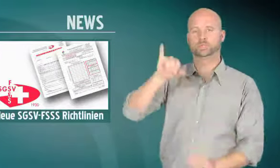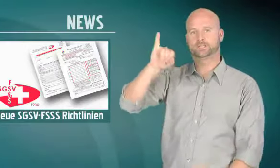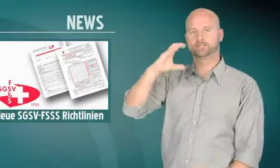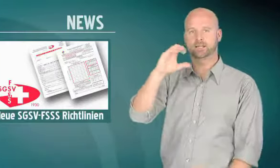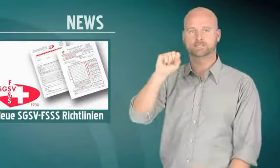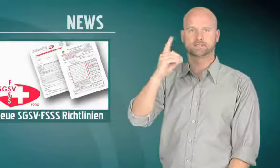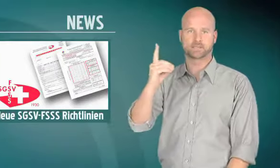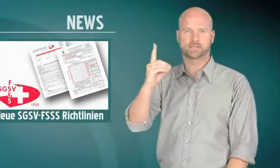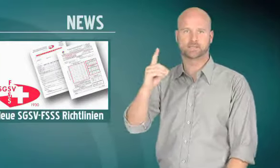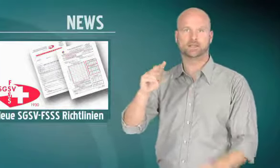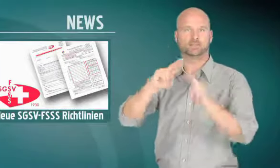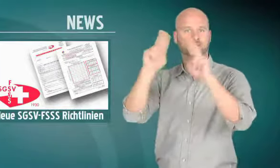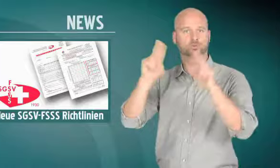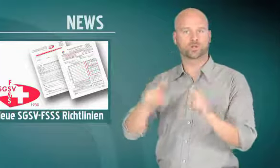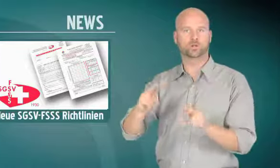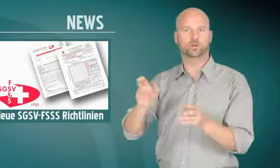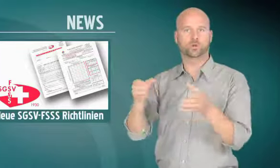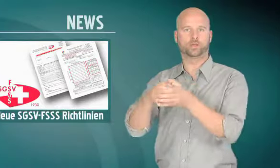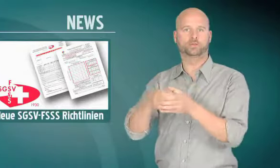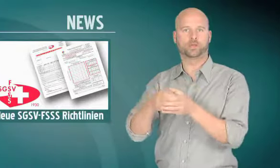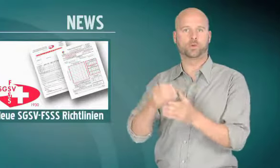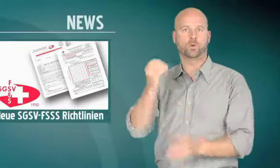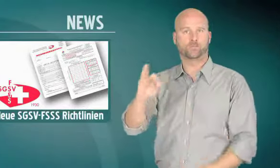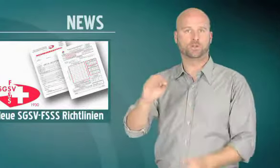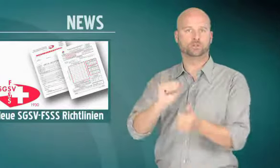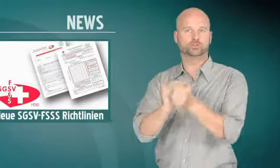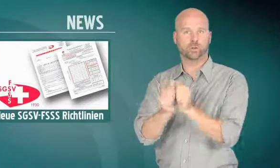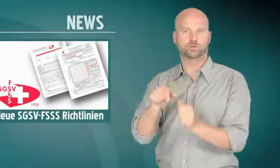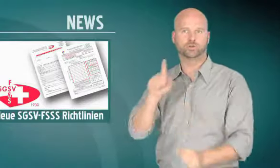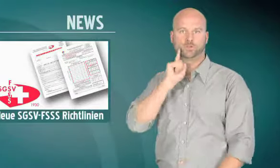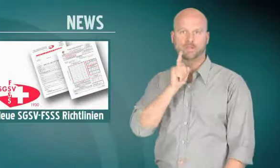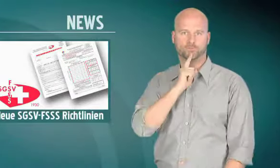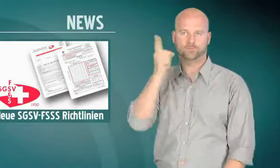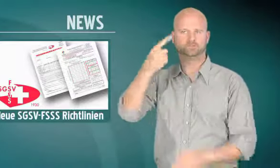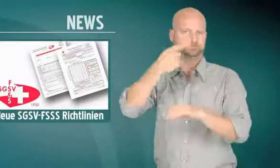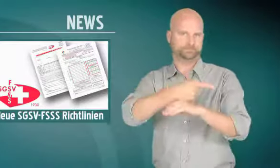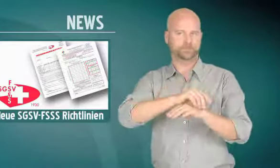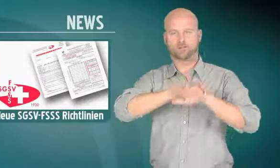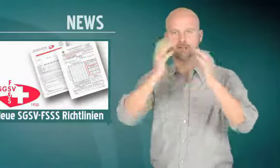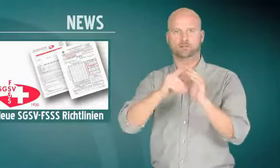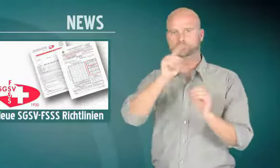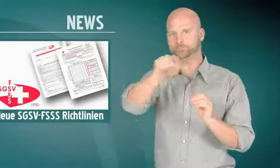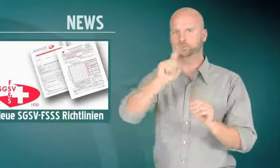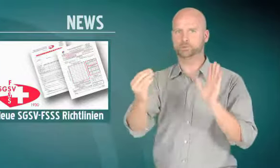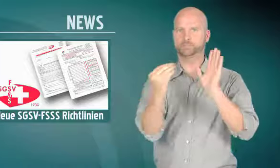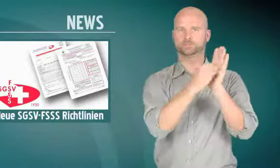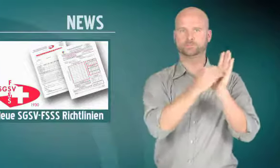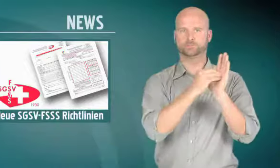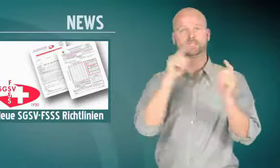ICSD, International Committee of Sports for Deaf, umsetzen. Es wird beabsichtigt, eine Gleichberechtigung